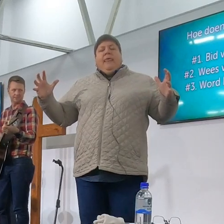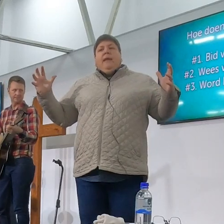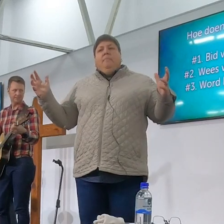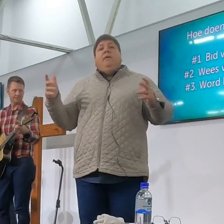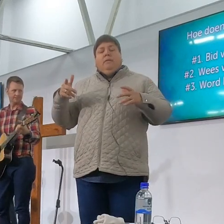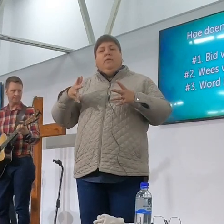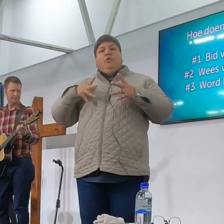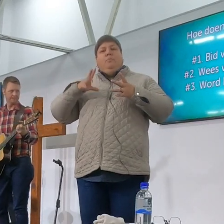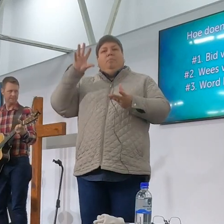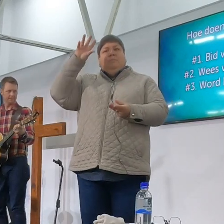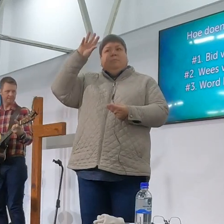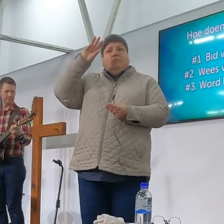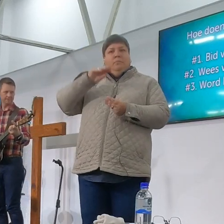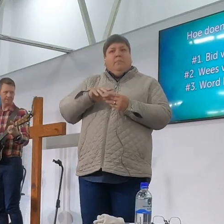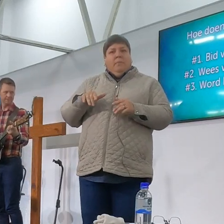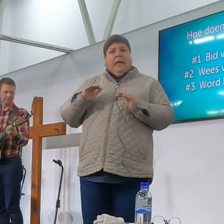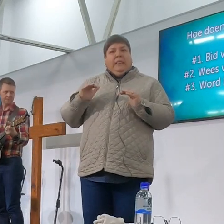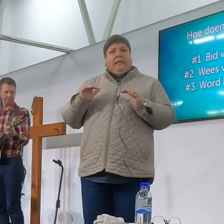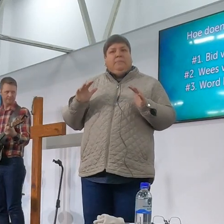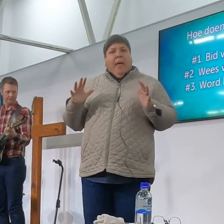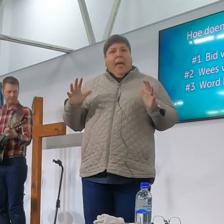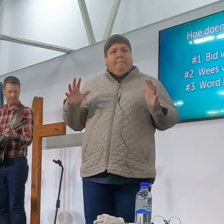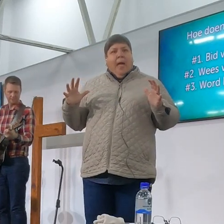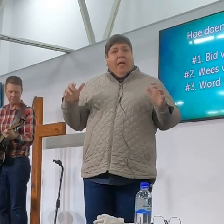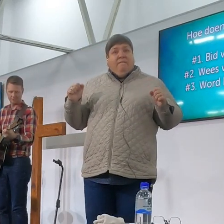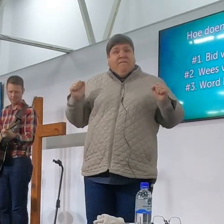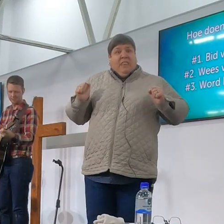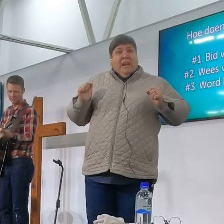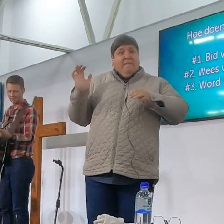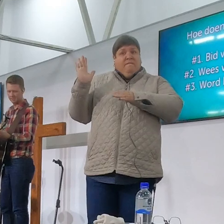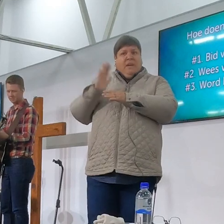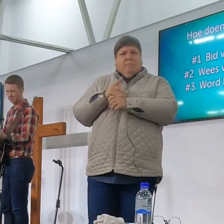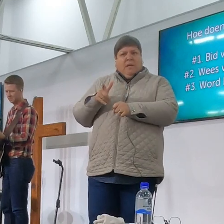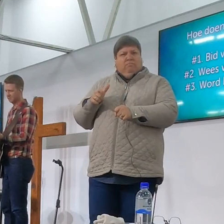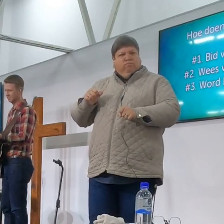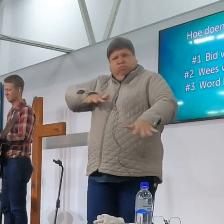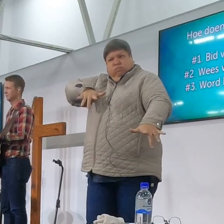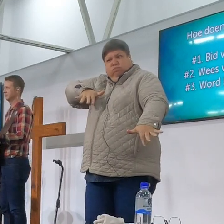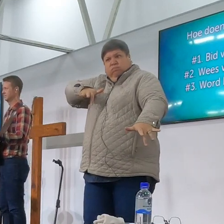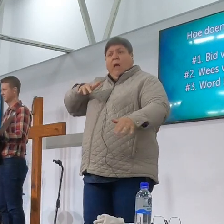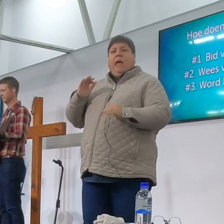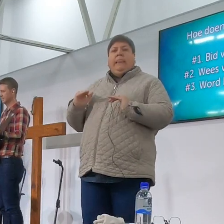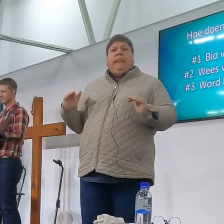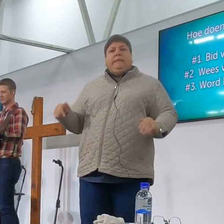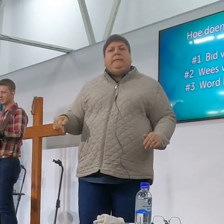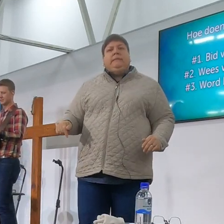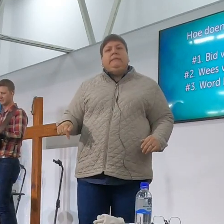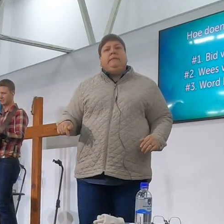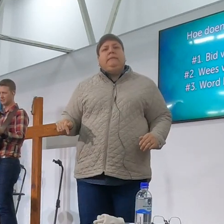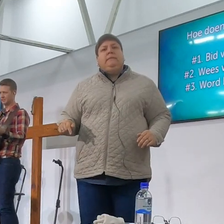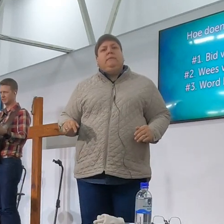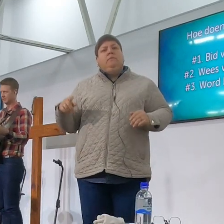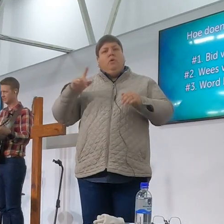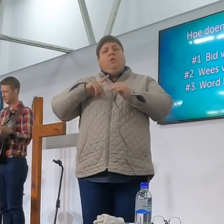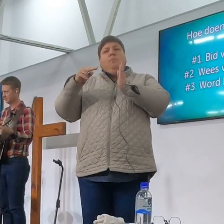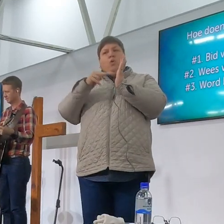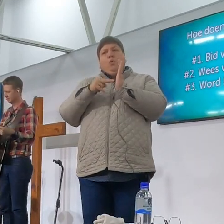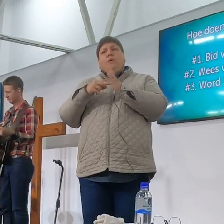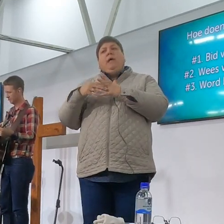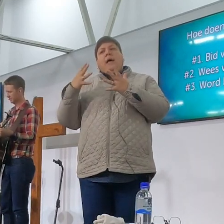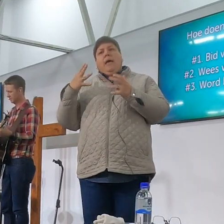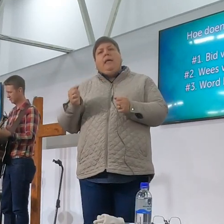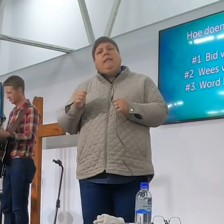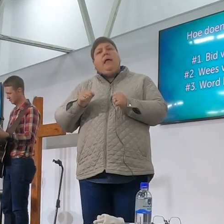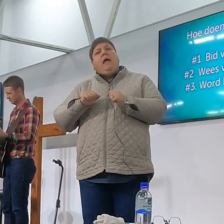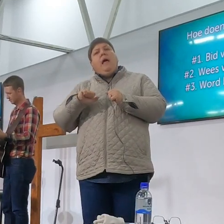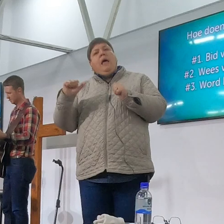self die som doen. Ek wil julle gou waarsku. As hierdie winter verby is, het ons groot moeilikheid. En ons het nodig om so lank